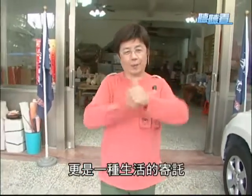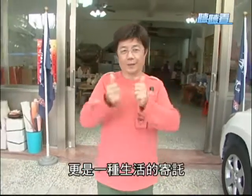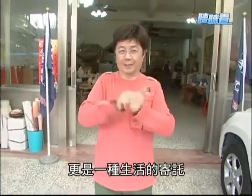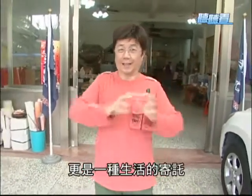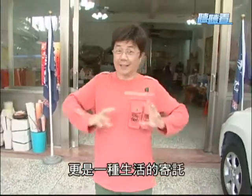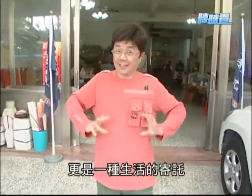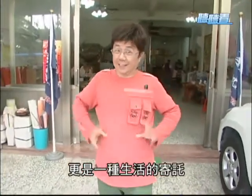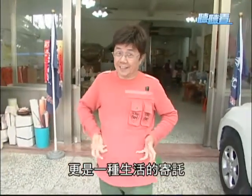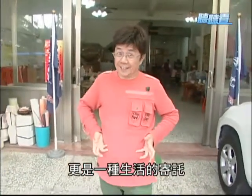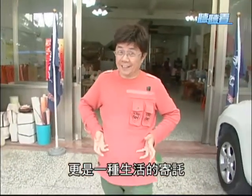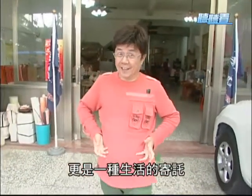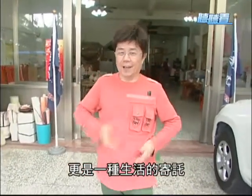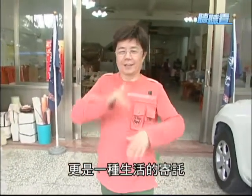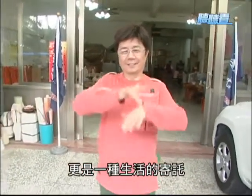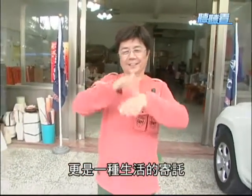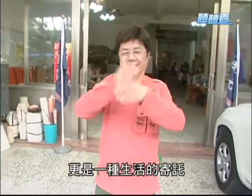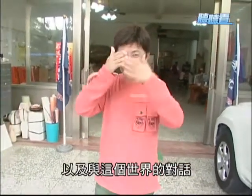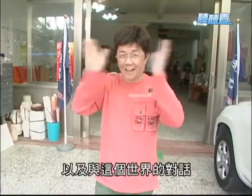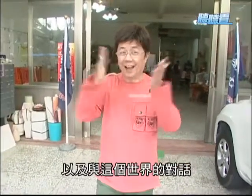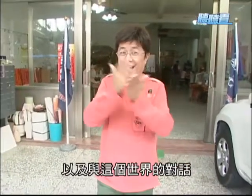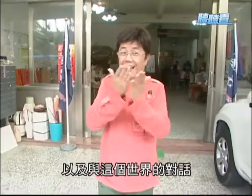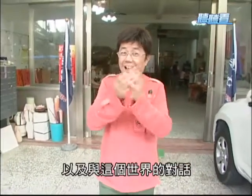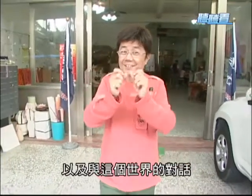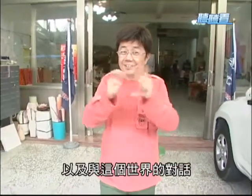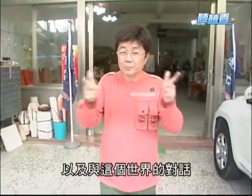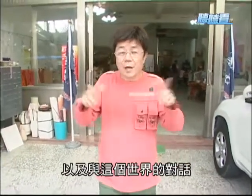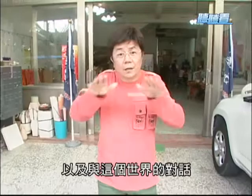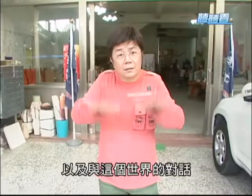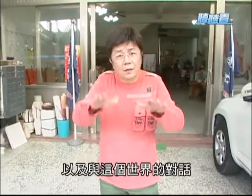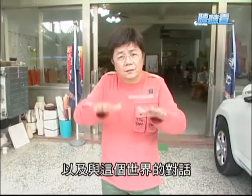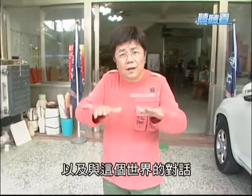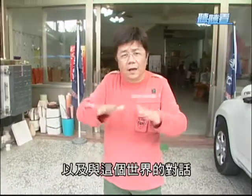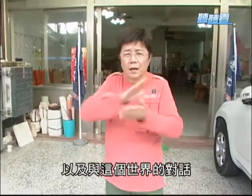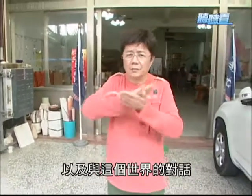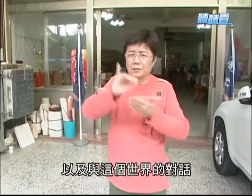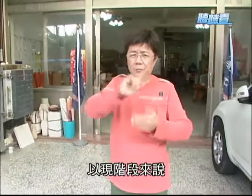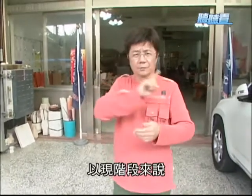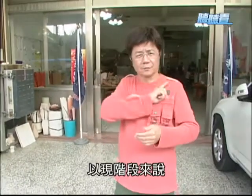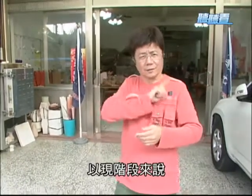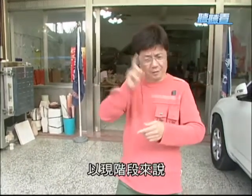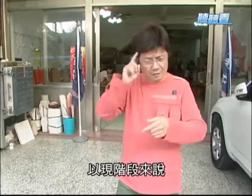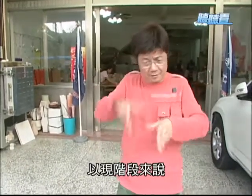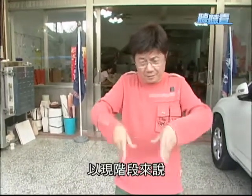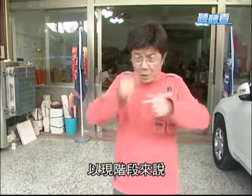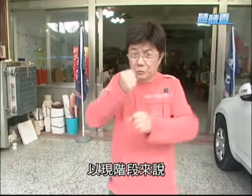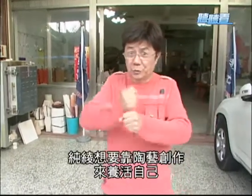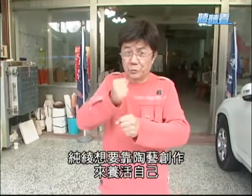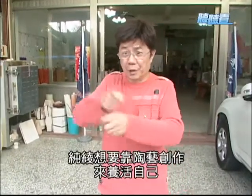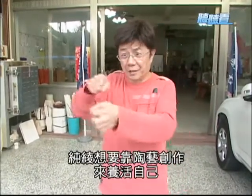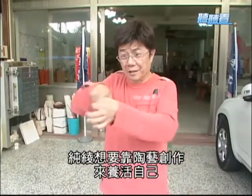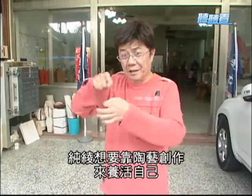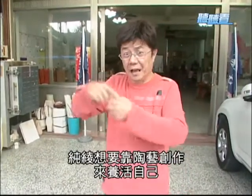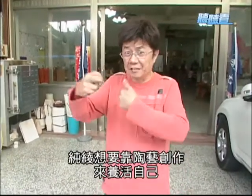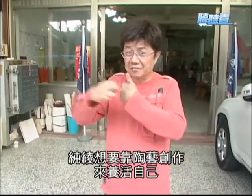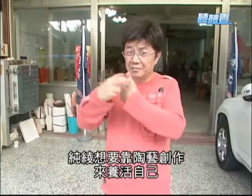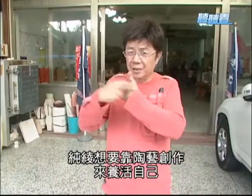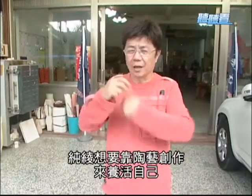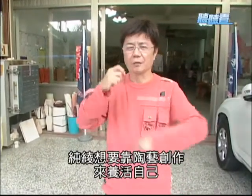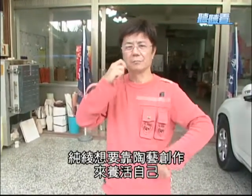种生活的寄托，以及与这个世界的对话。以现阶段来说，纯林想要靠陶艺创作来养活自